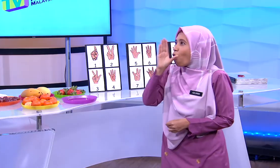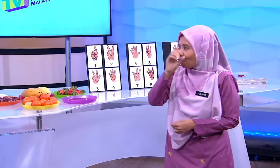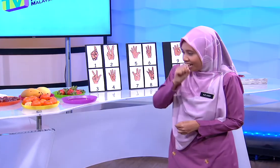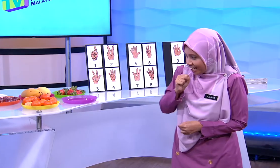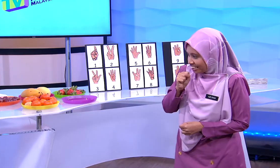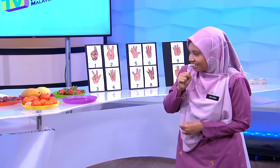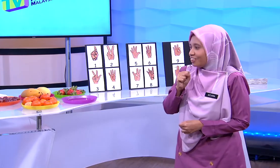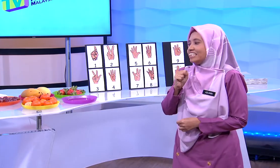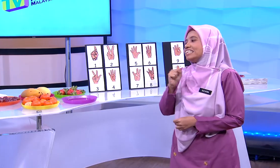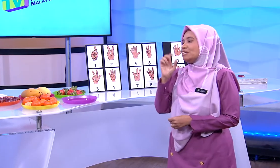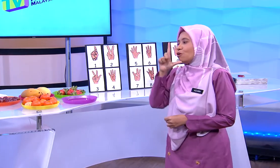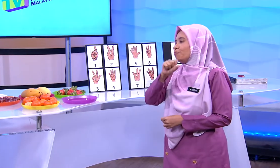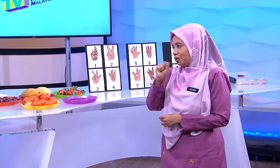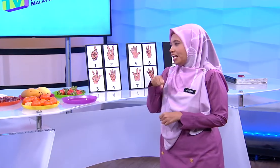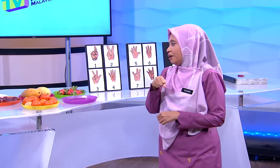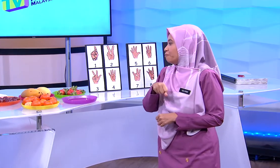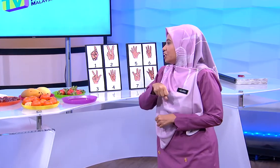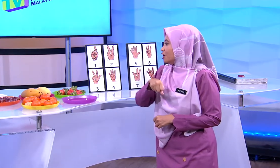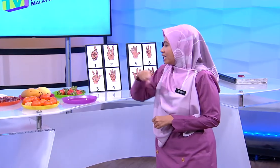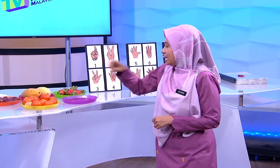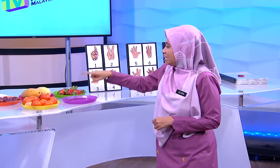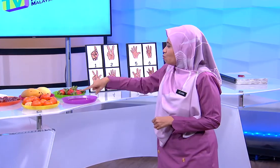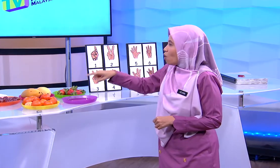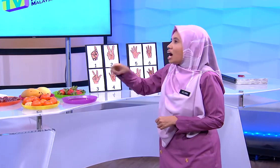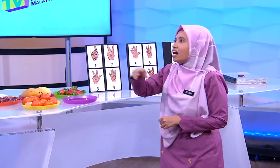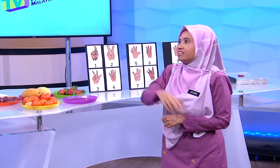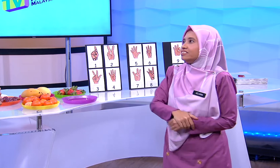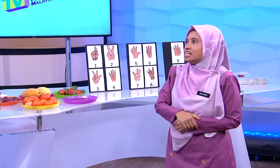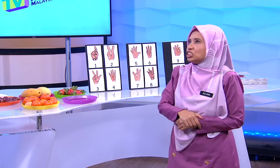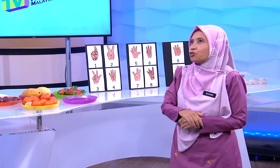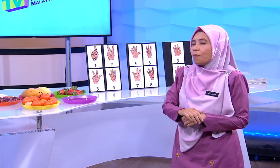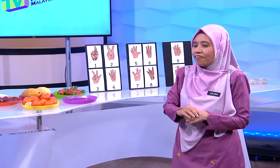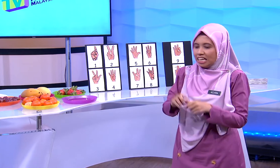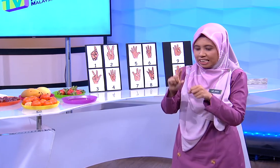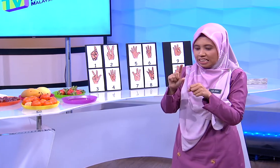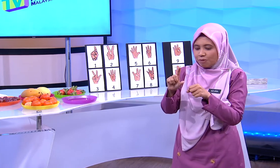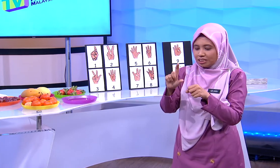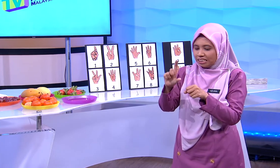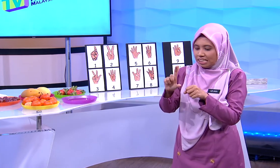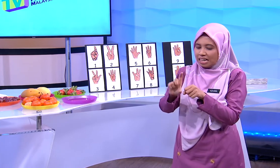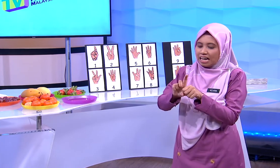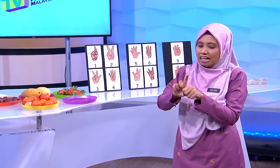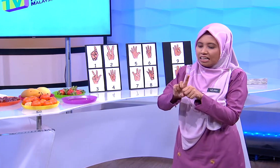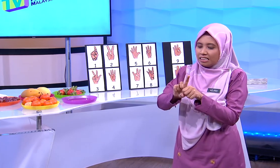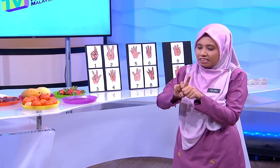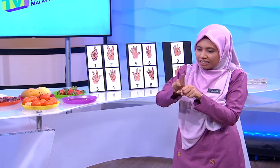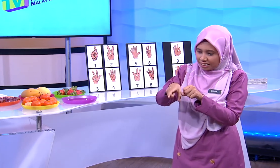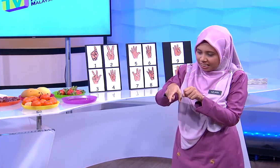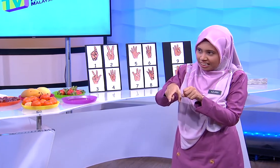orange ringke 55 Oke ini buah strawberry strawberry tadi Mas Aji Uchiha